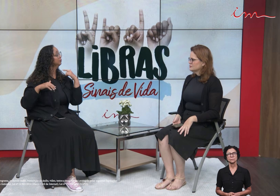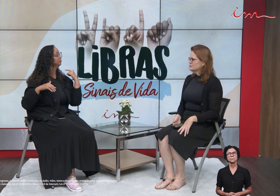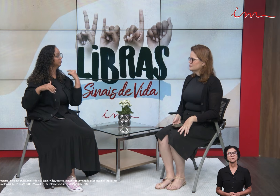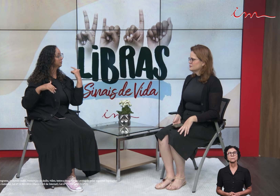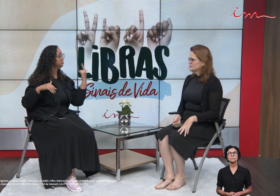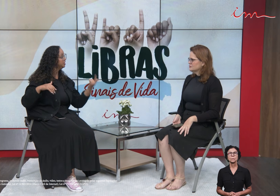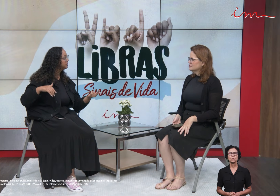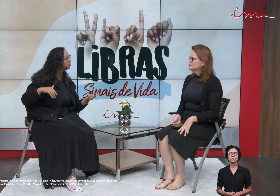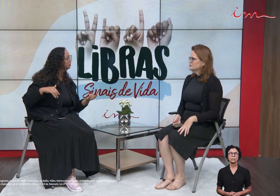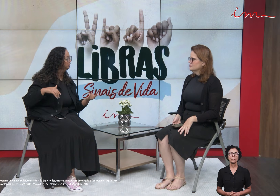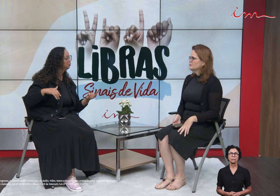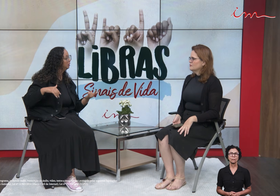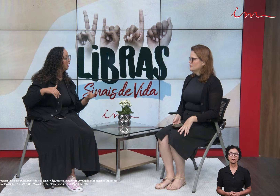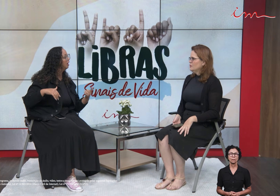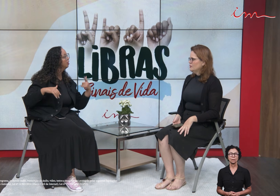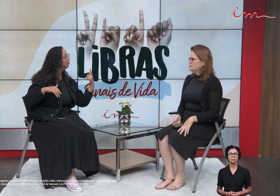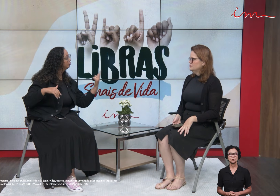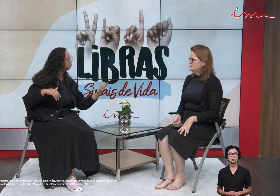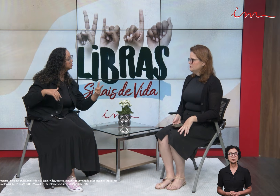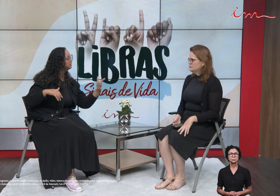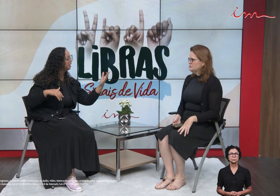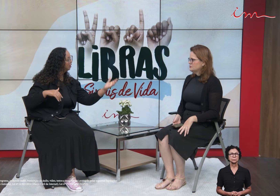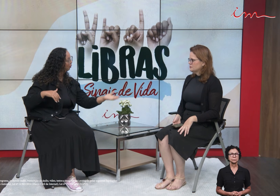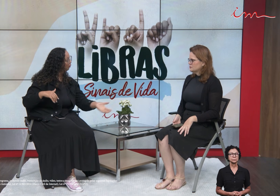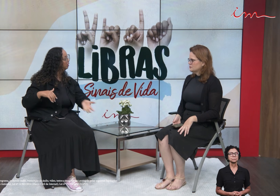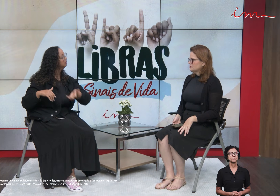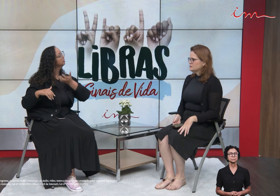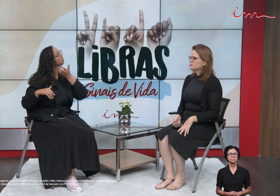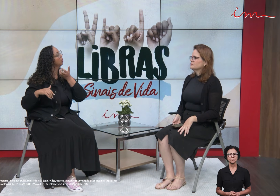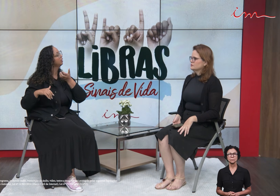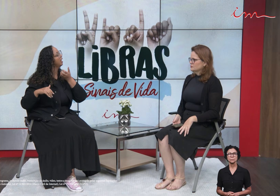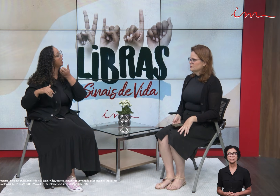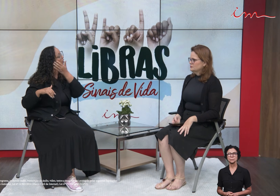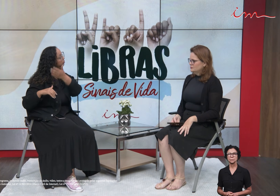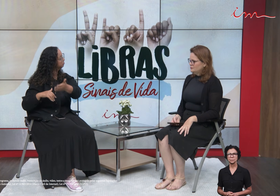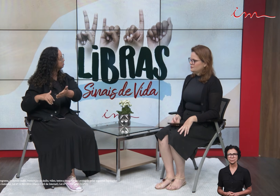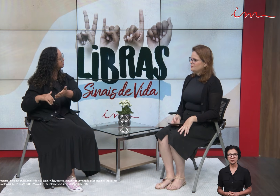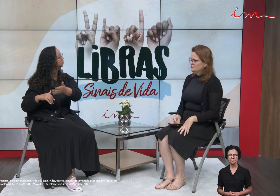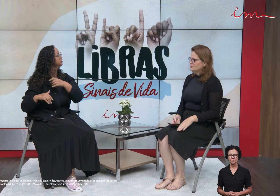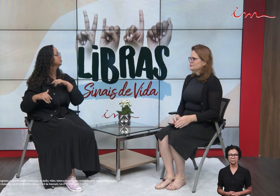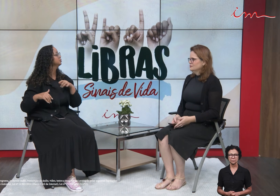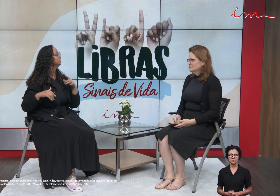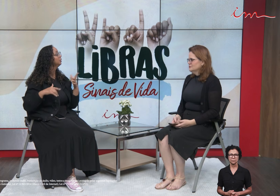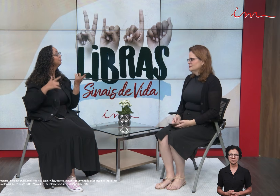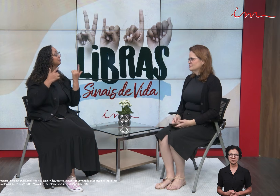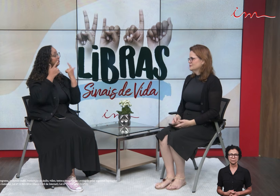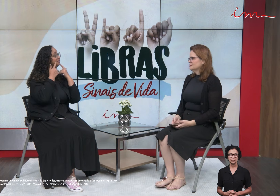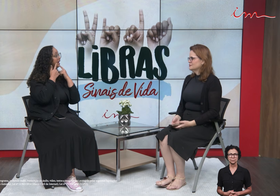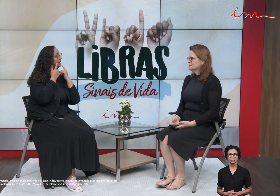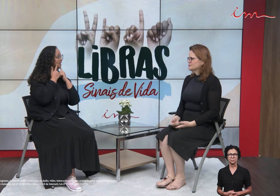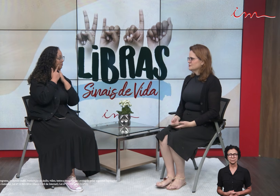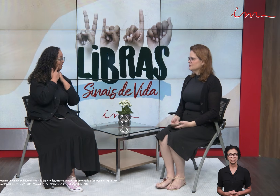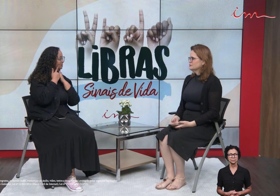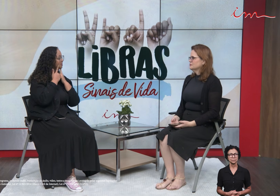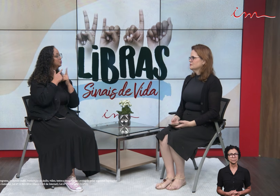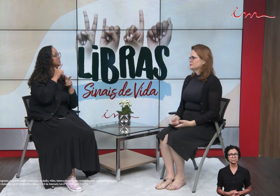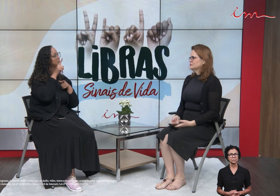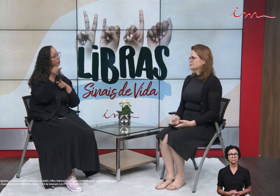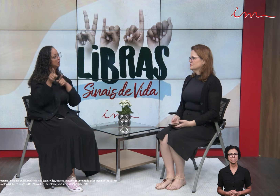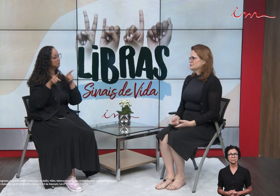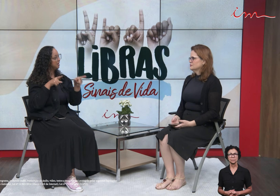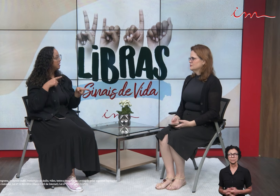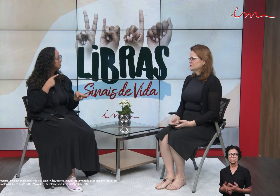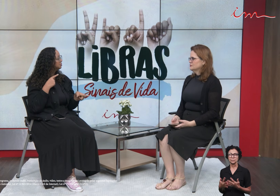estou ainda direcionando o olhar. Vamos dar honra e glória ao Senhor Jesus. Então, na Libras,